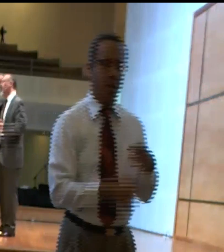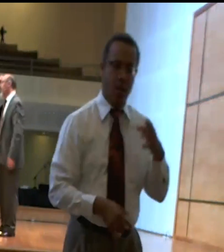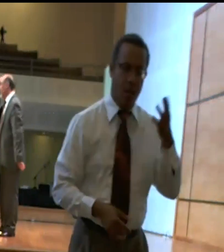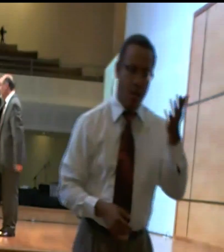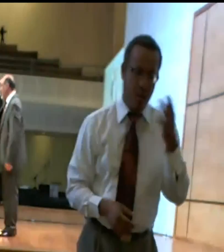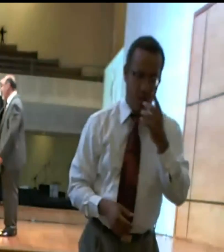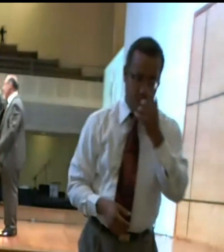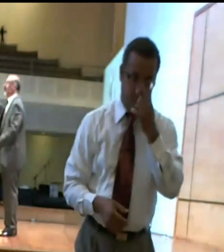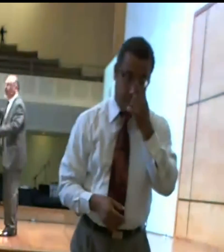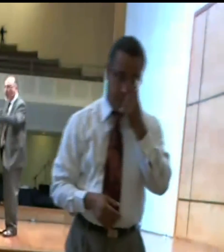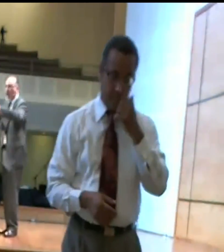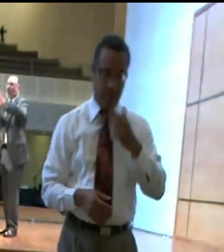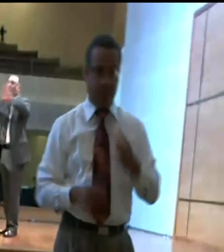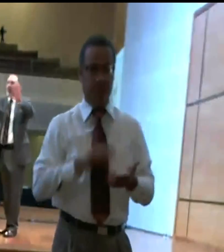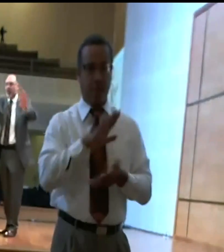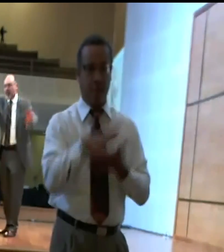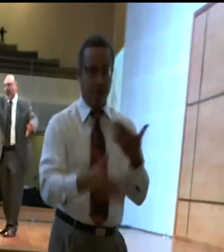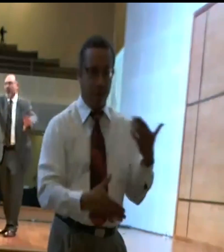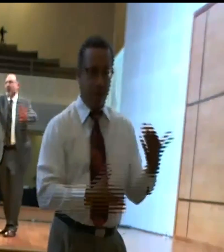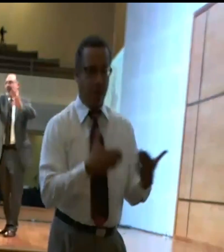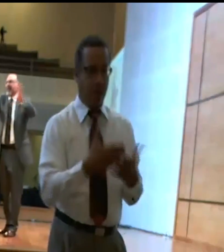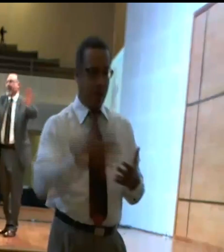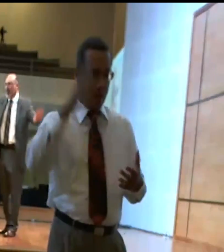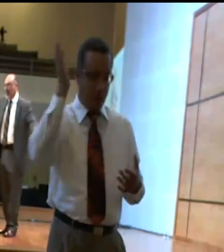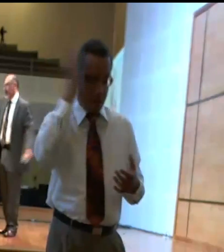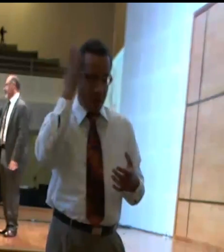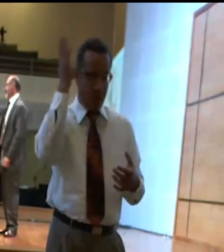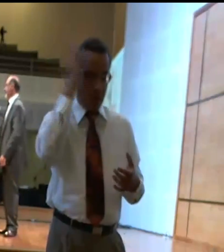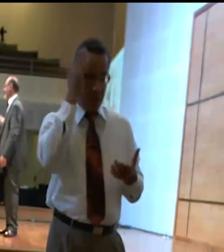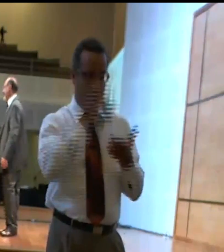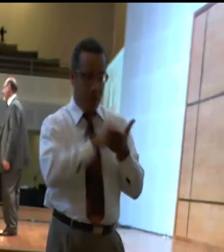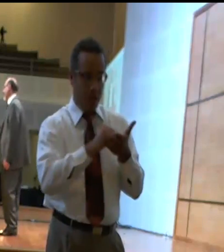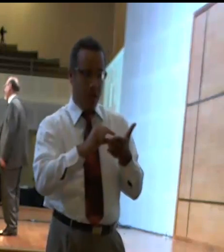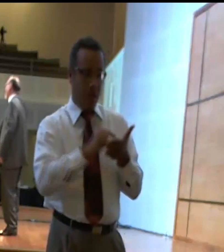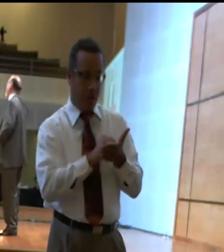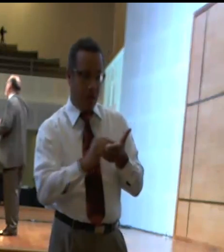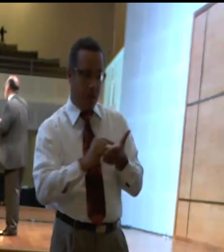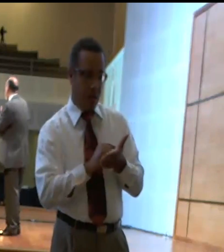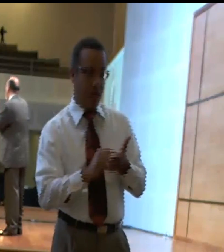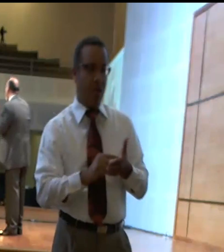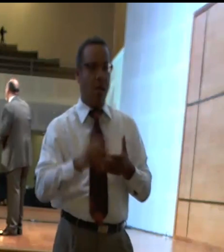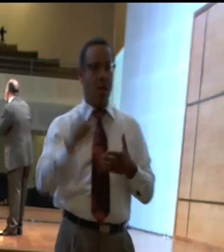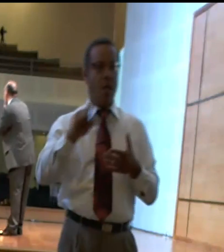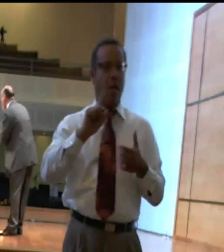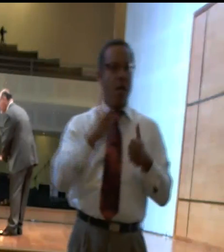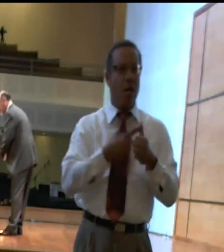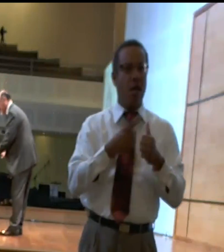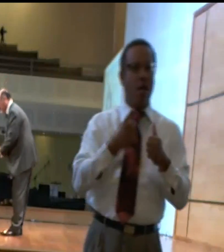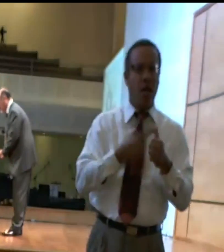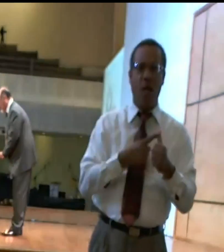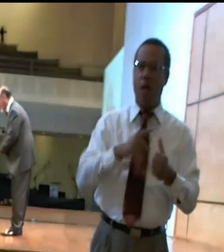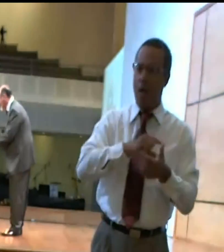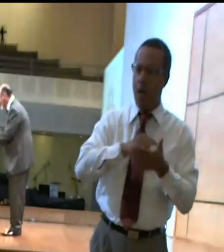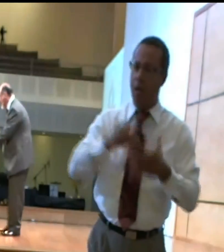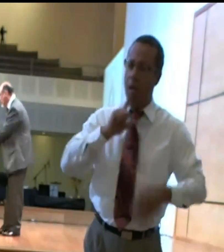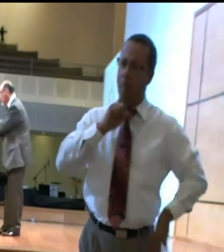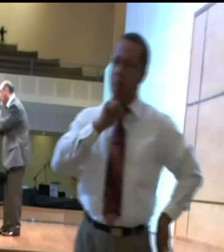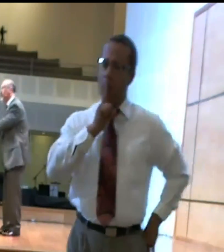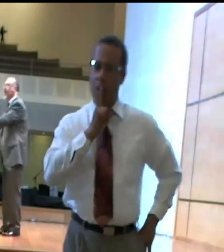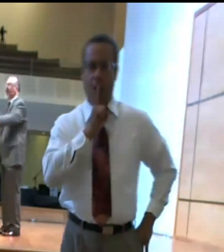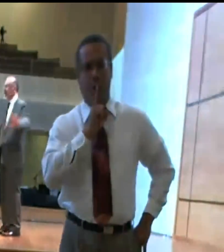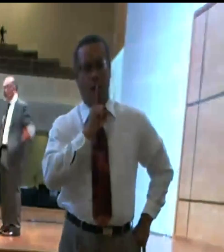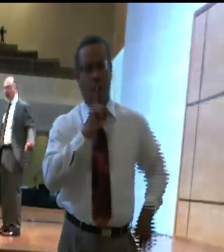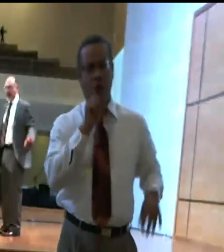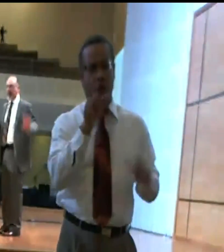supongamos por un momento, hermano, porque todos conocemos ese texto bíblico. Supongamos por un momento que ese